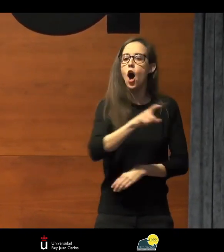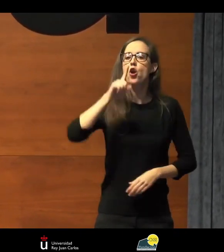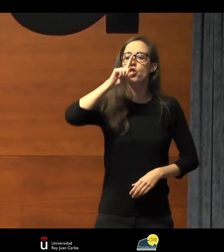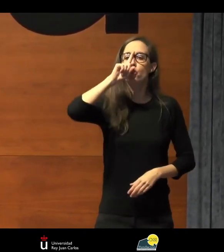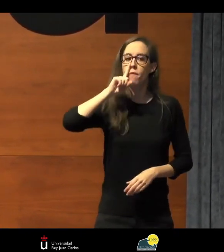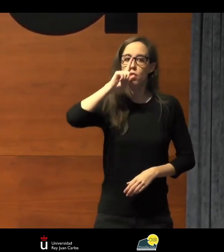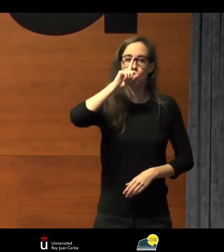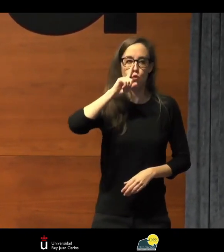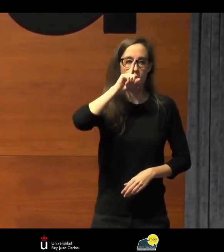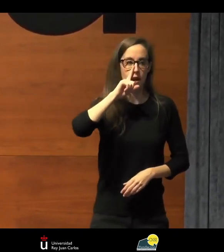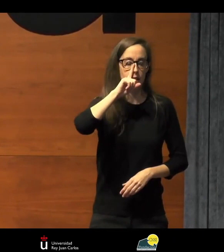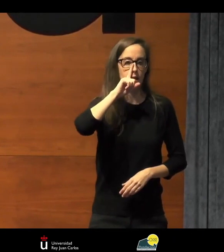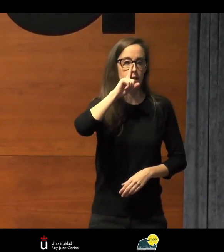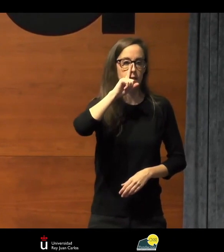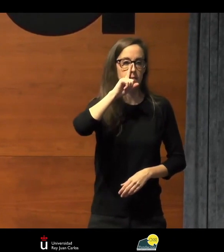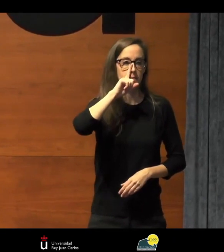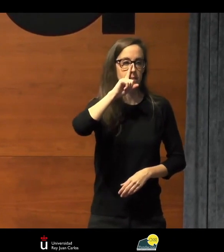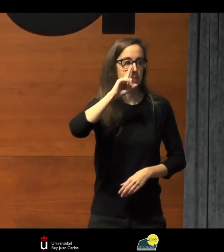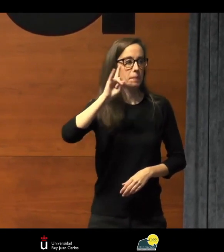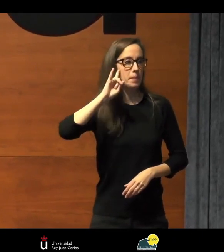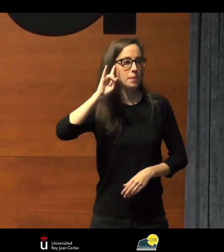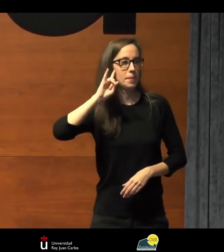Suárez Martín,